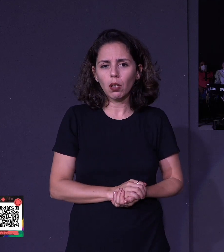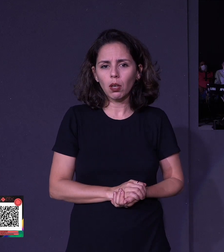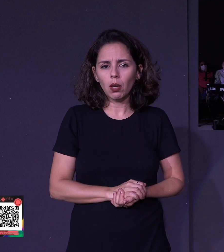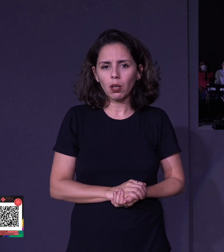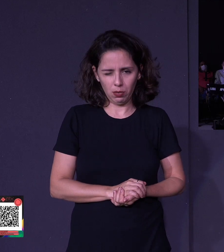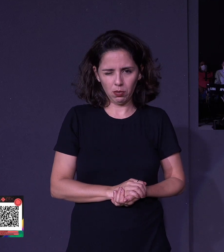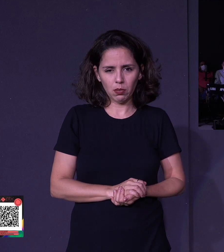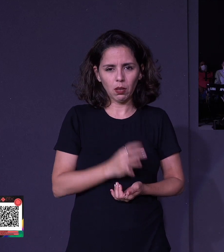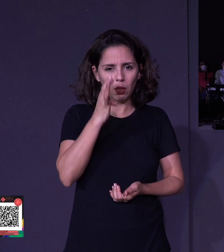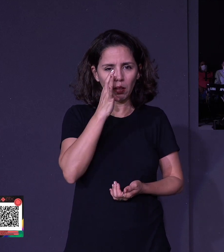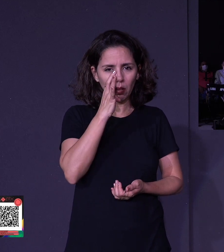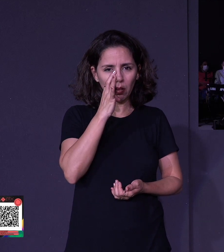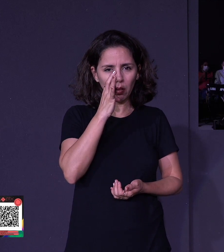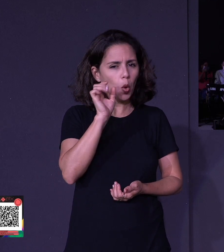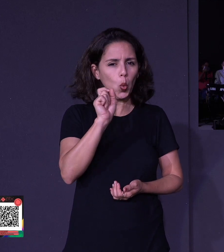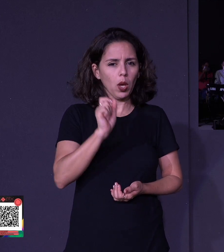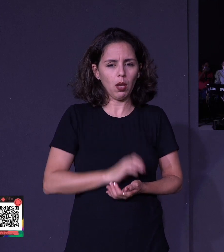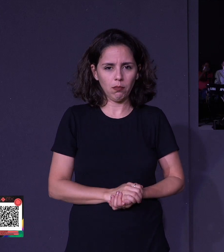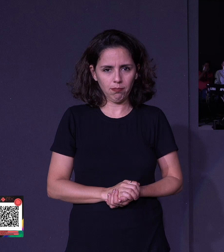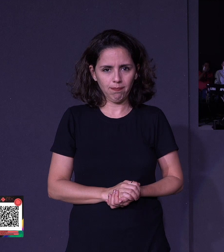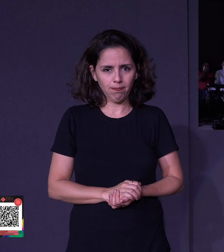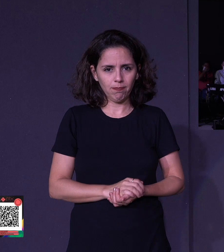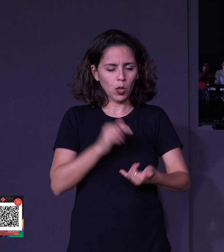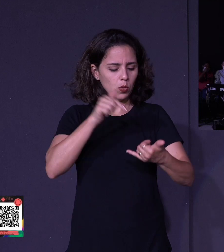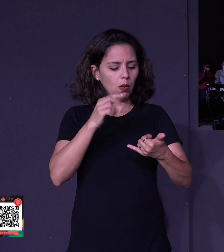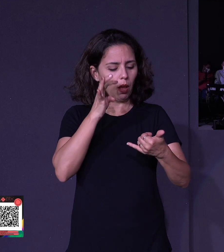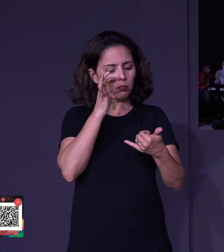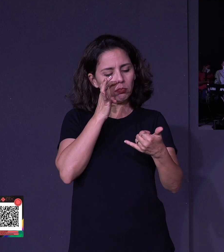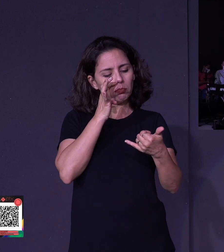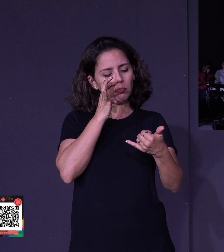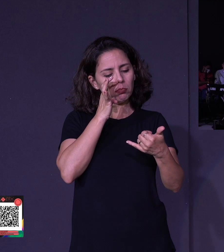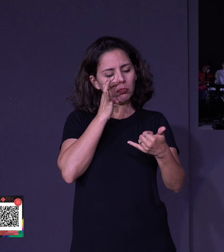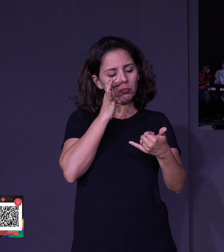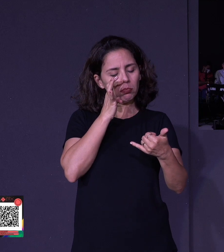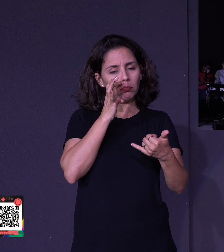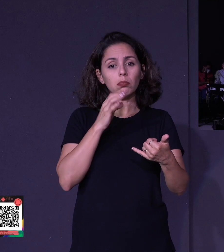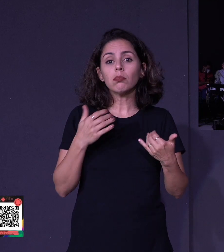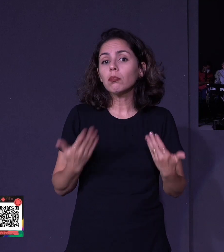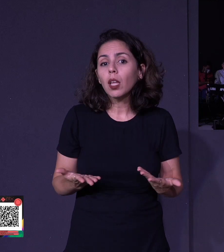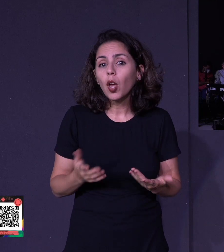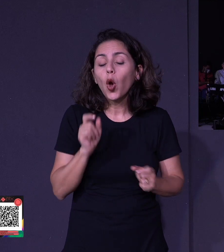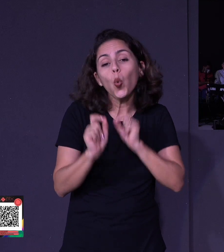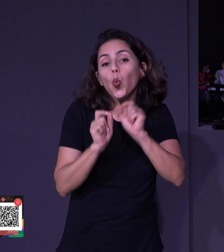Nunca desista de seus filhos, porque eles serão motivo de alegria e honra na sua vida, em nome de